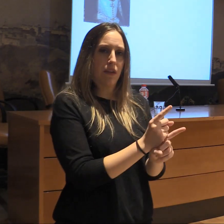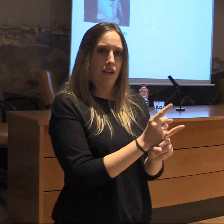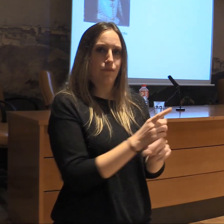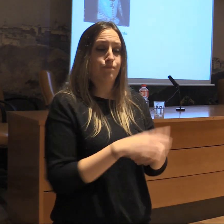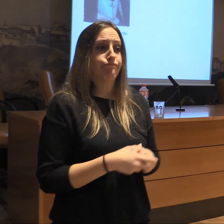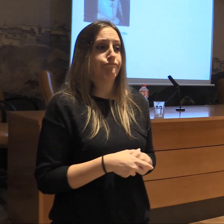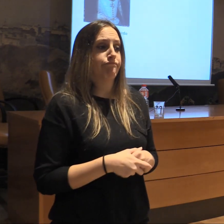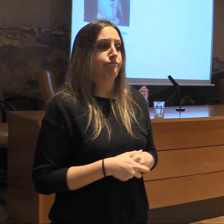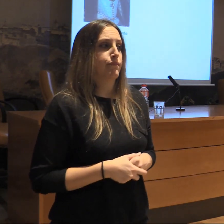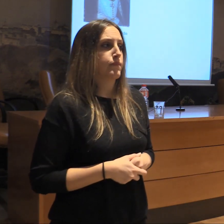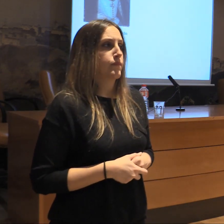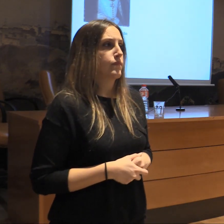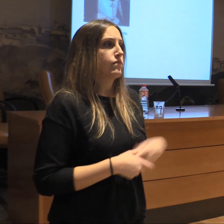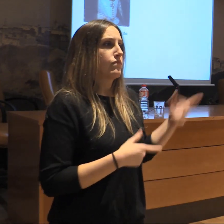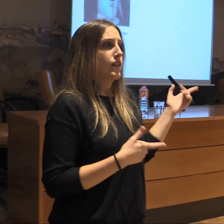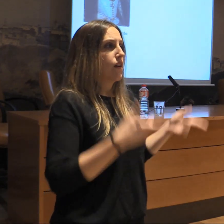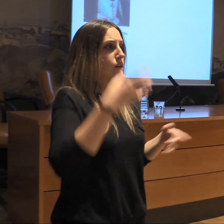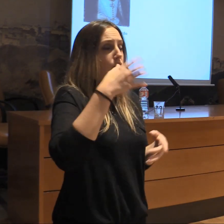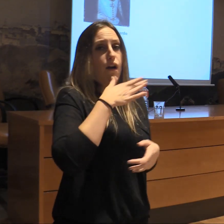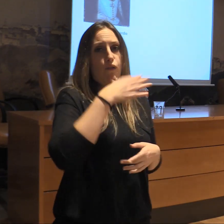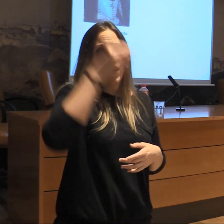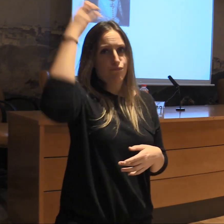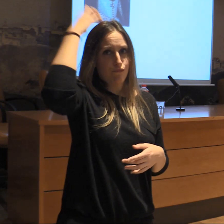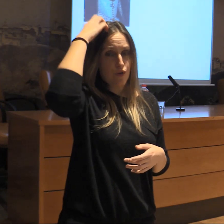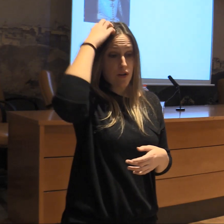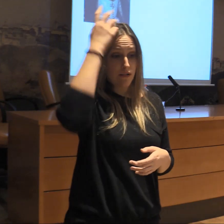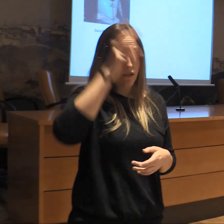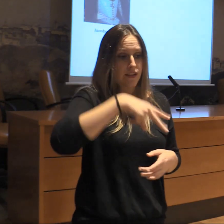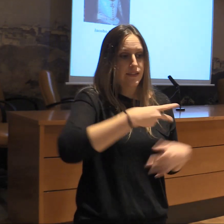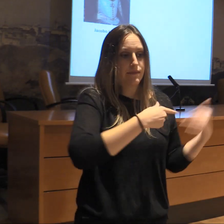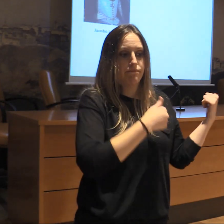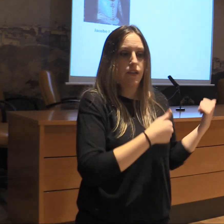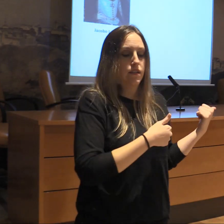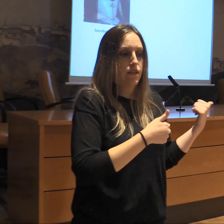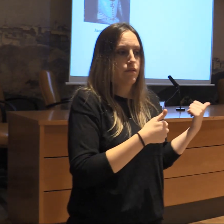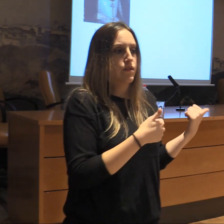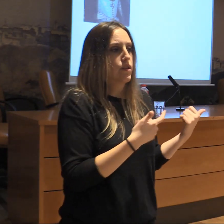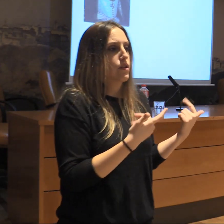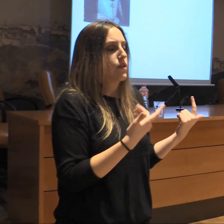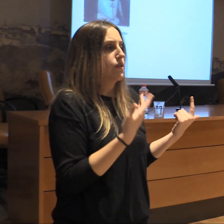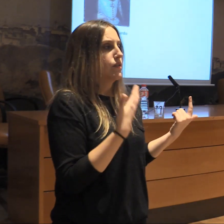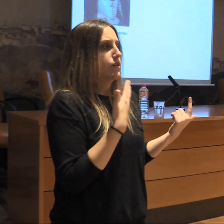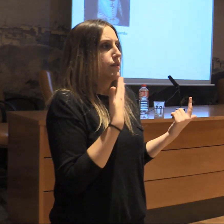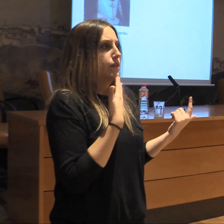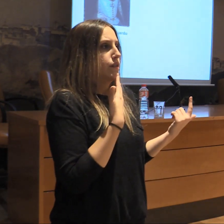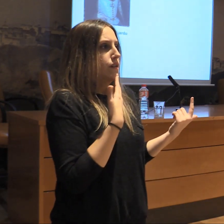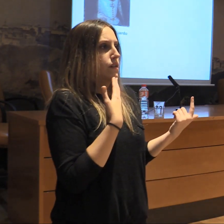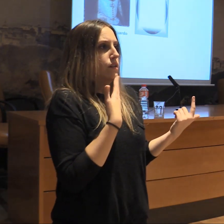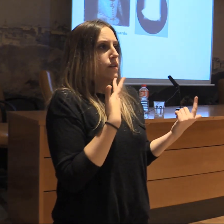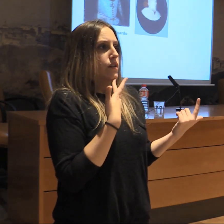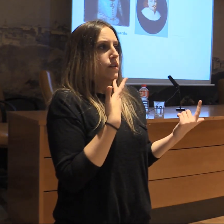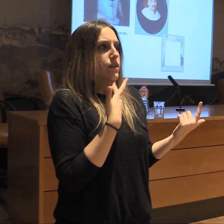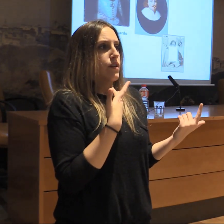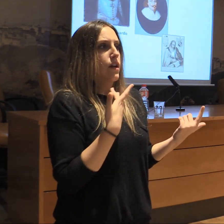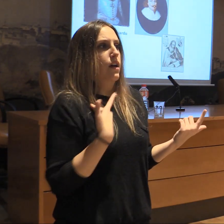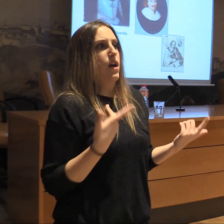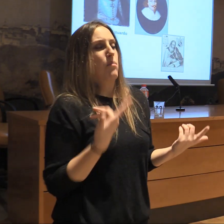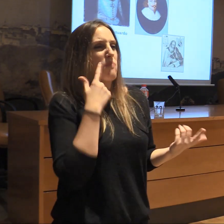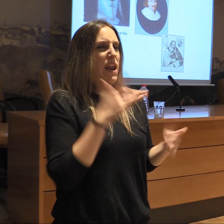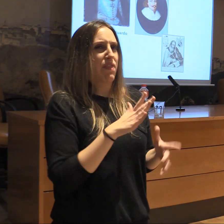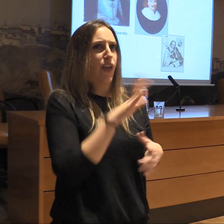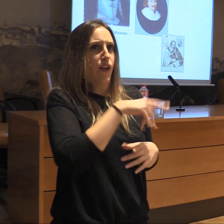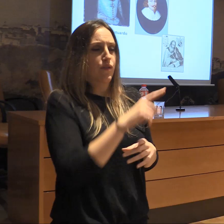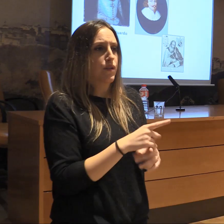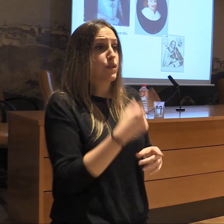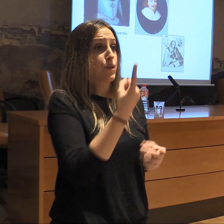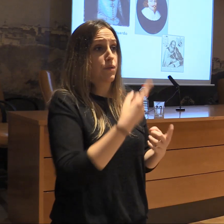monarca no dio pruebas de ninguna de las muestras de inteligencia y sagacidad de su tía. Y una de las